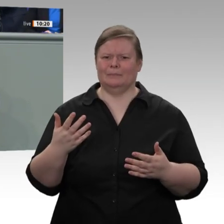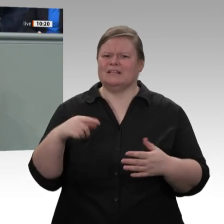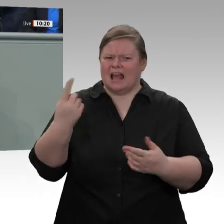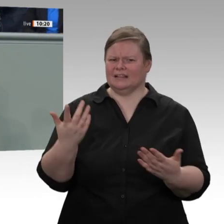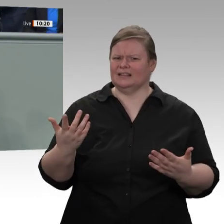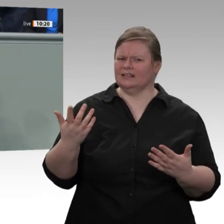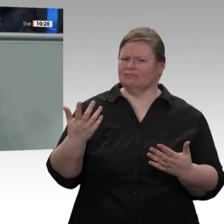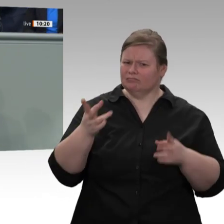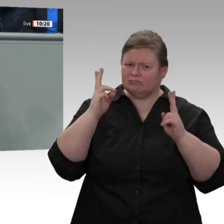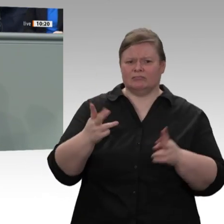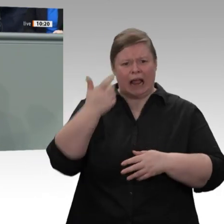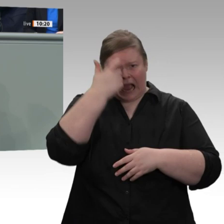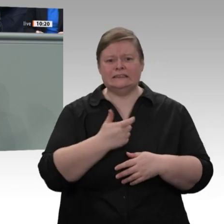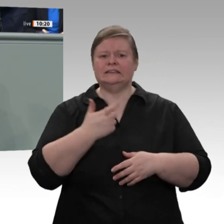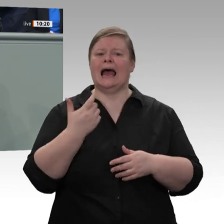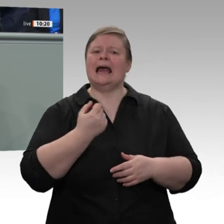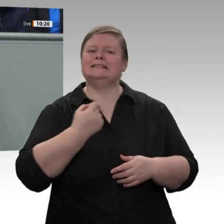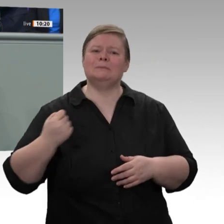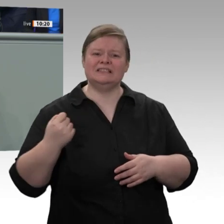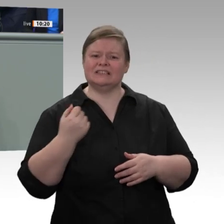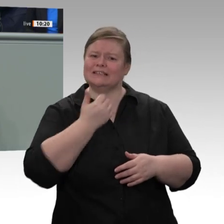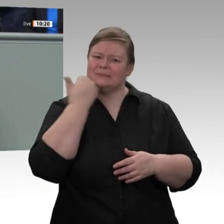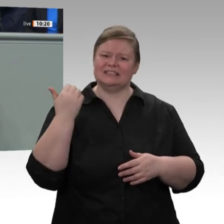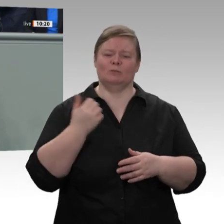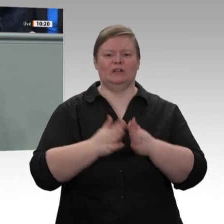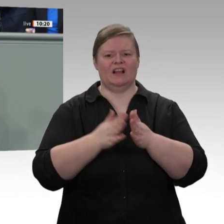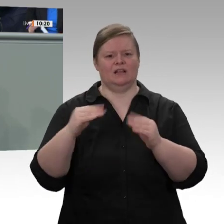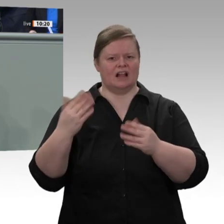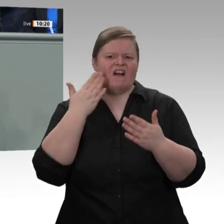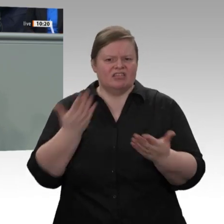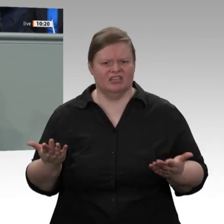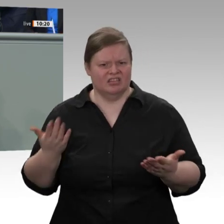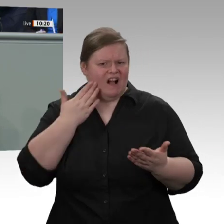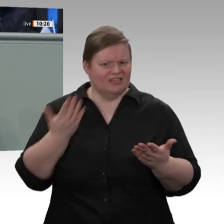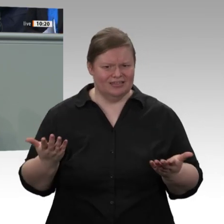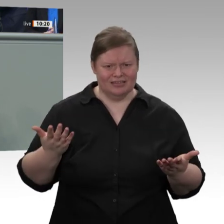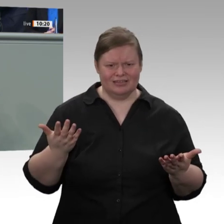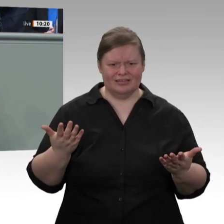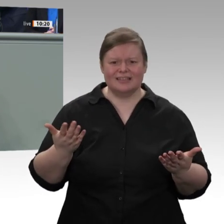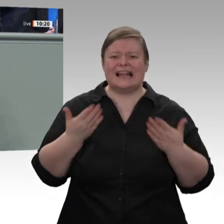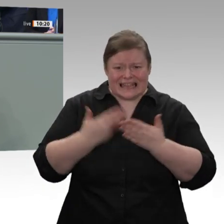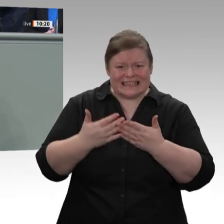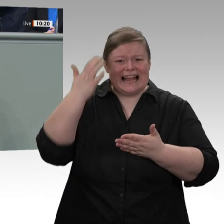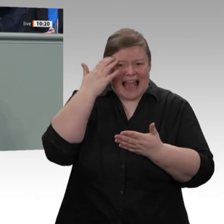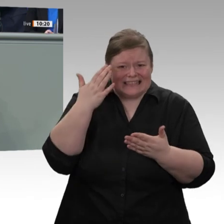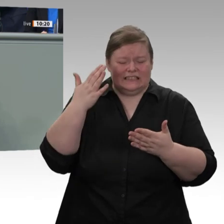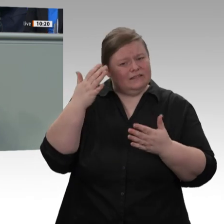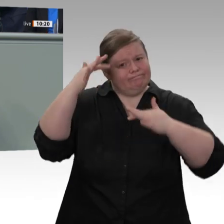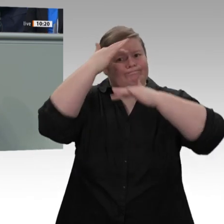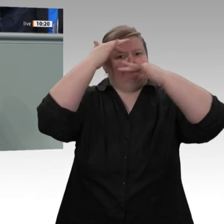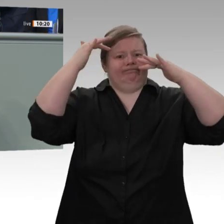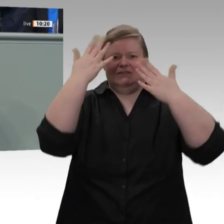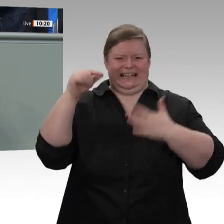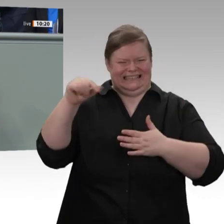Und natürlich behauptet niemand, dass die AfD Rassismus erfunden habe, aber sie bespielen Rassismus in sämtlichen